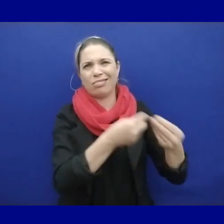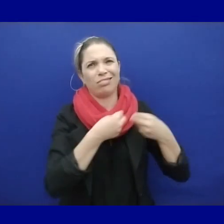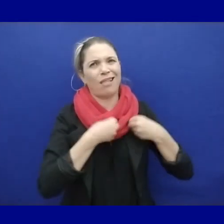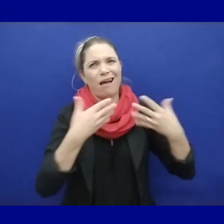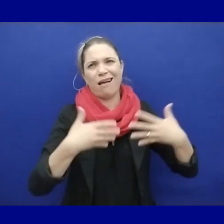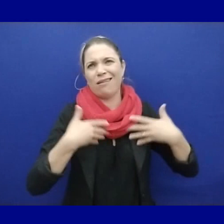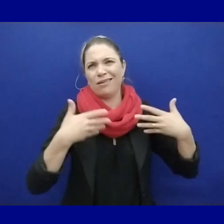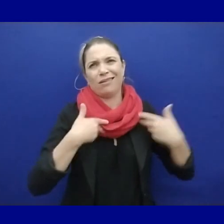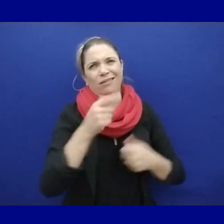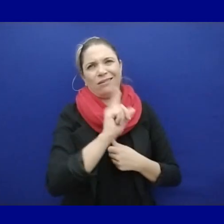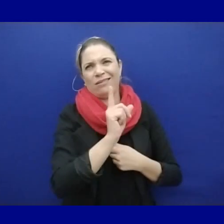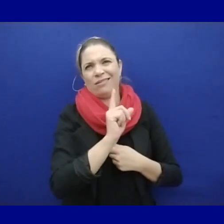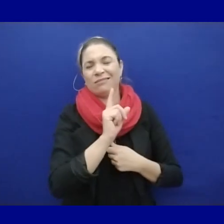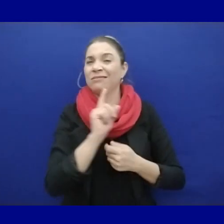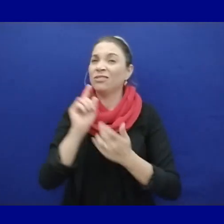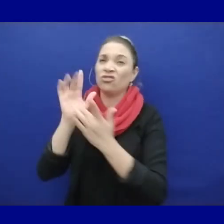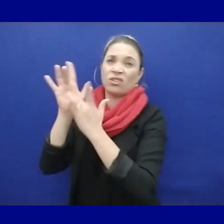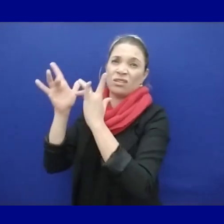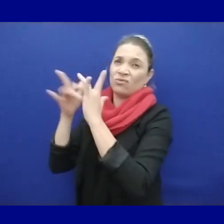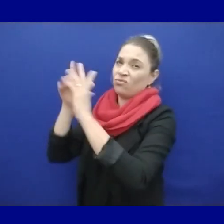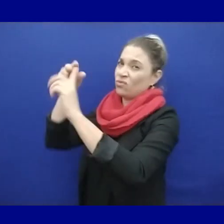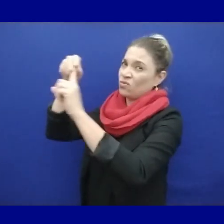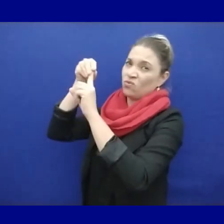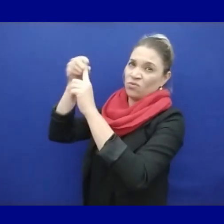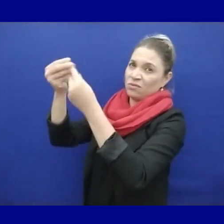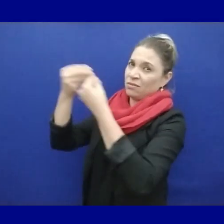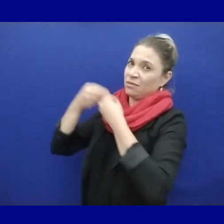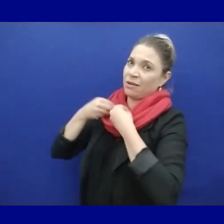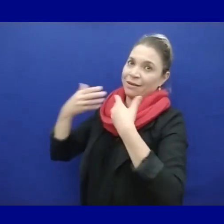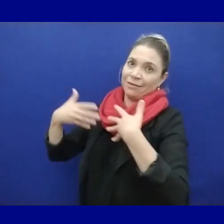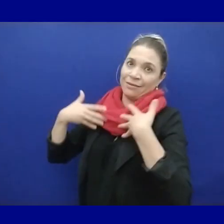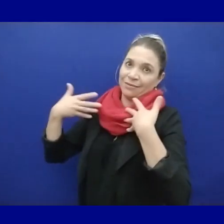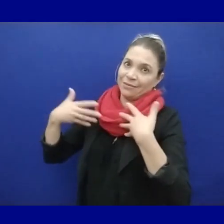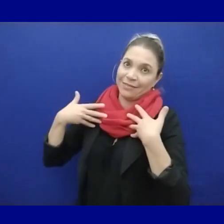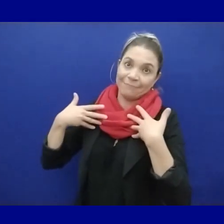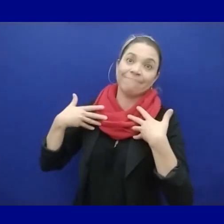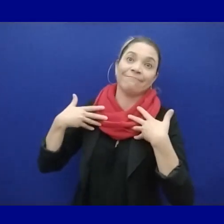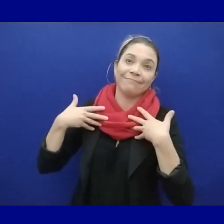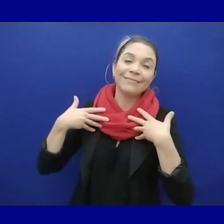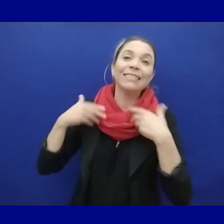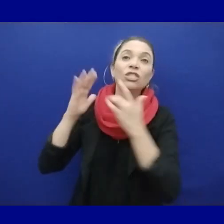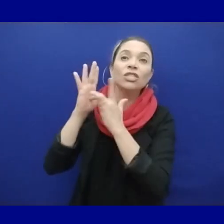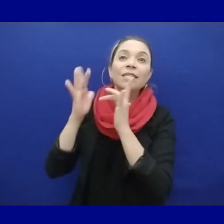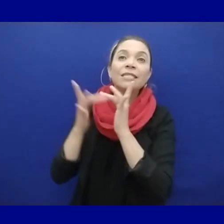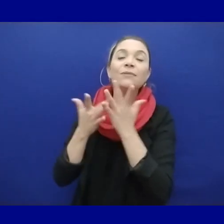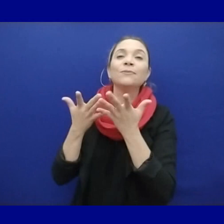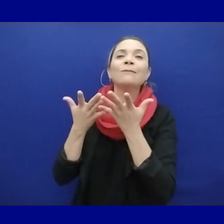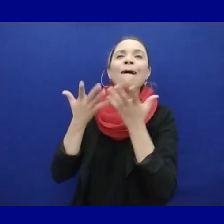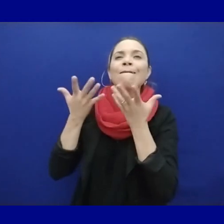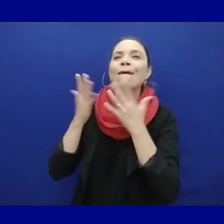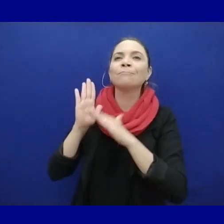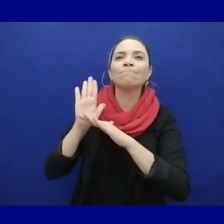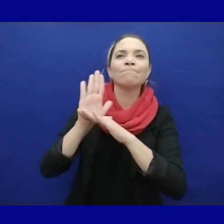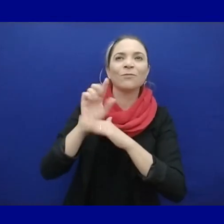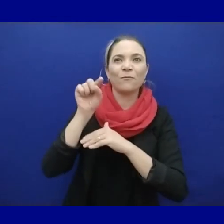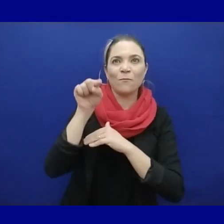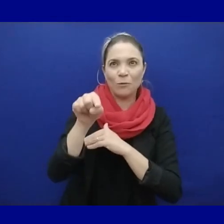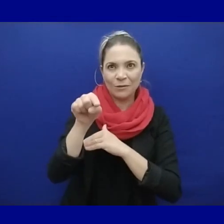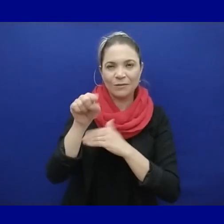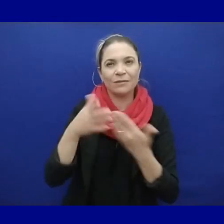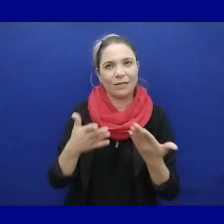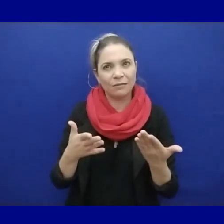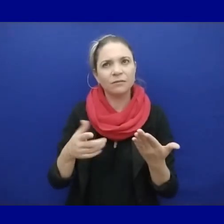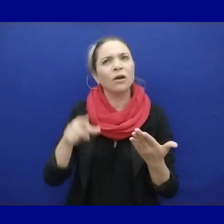alegria. Creia em Jesus Cristo. Jesus é a mão de Deus estendida a você. Creia nele nessa hora. Ele não mudou.